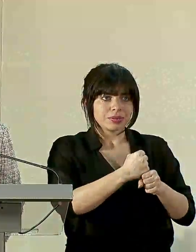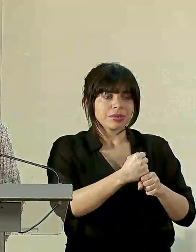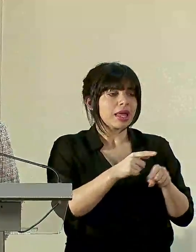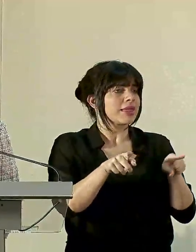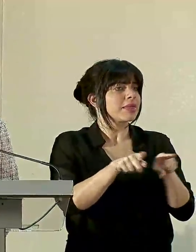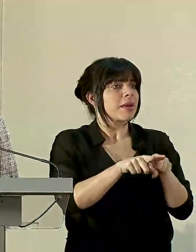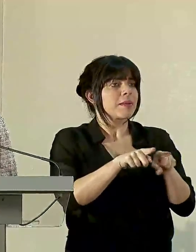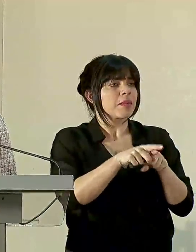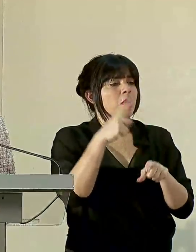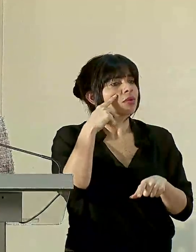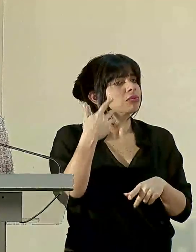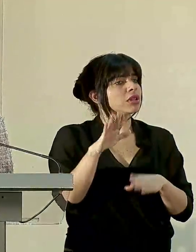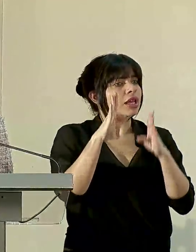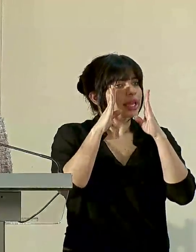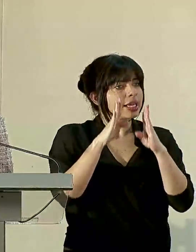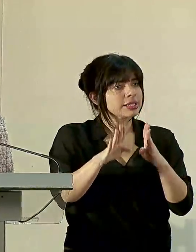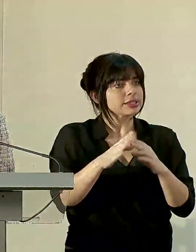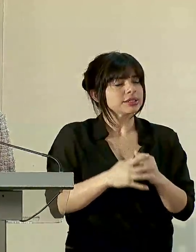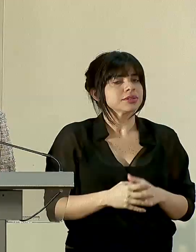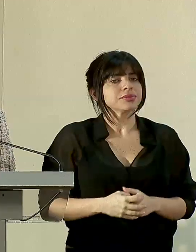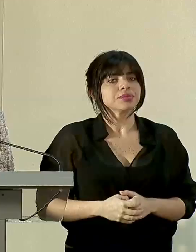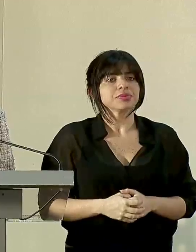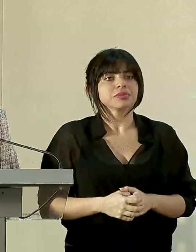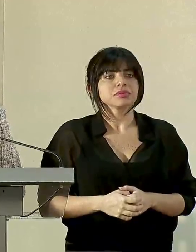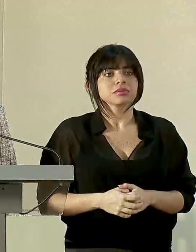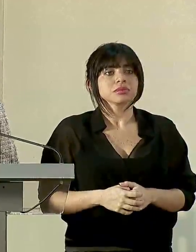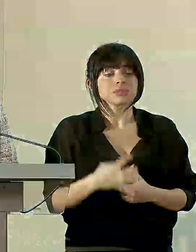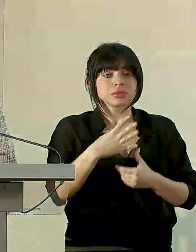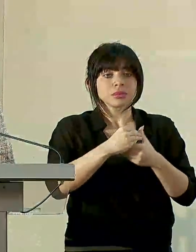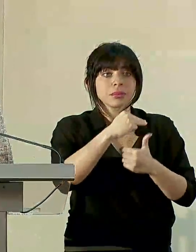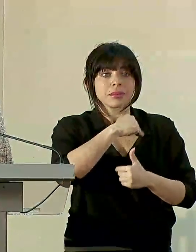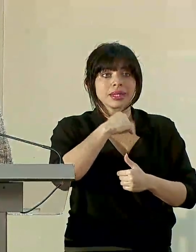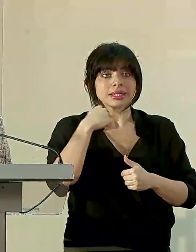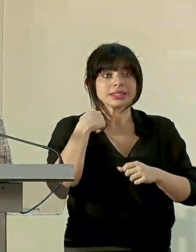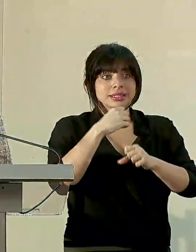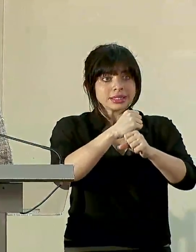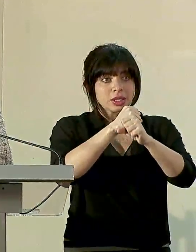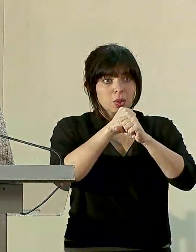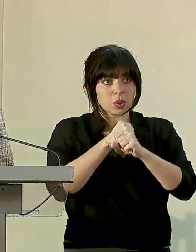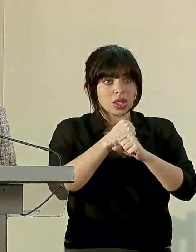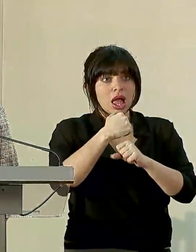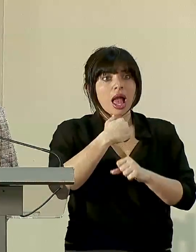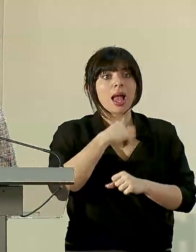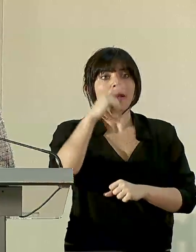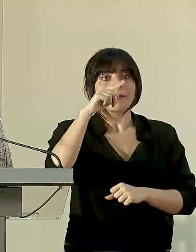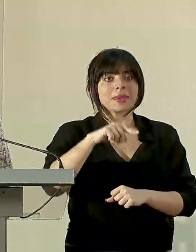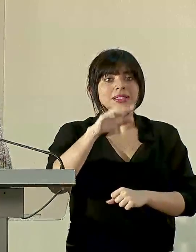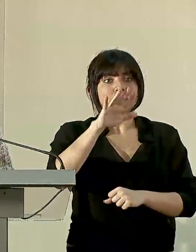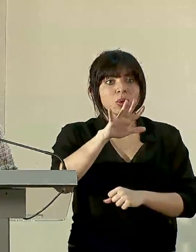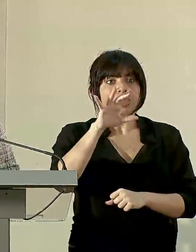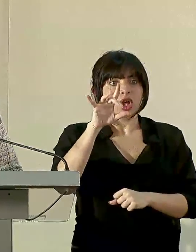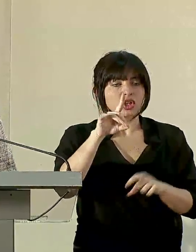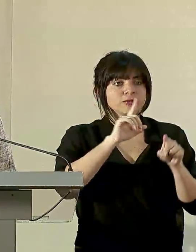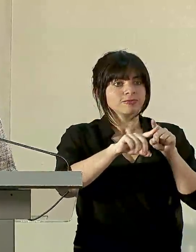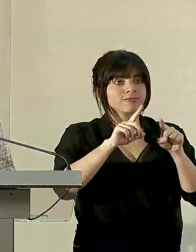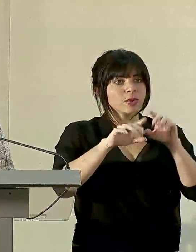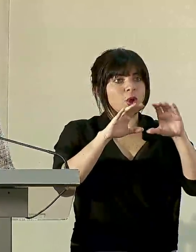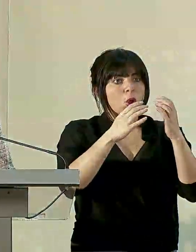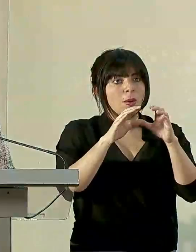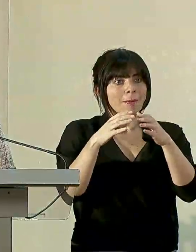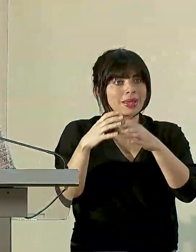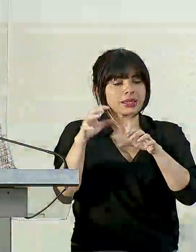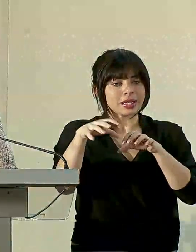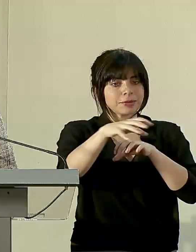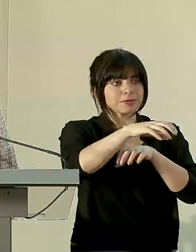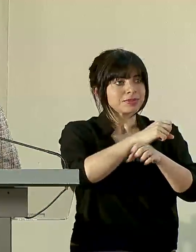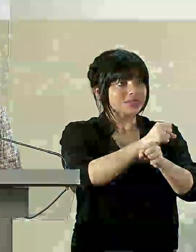ni la negligencia para atenderlos. En el Ministerio de Seguridad tenemos 1.058 comités de seguridad